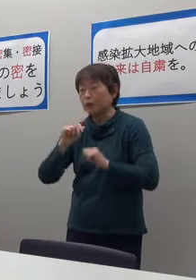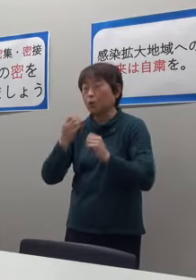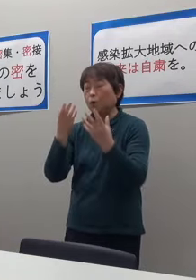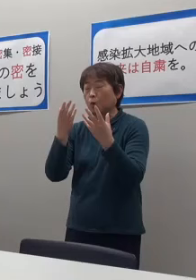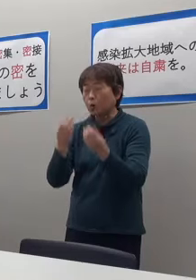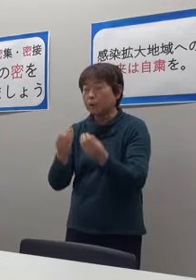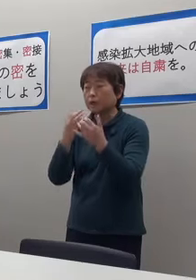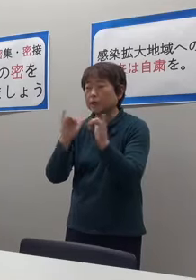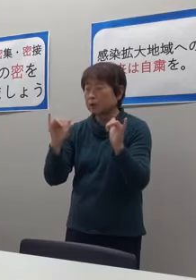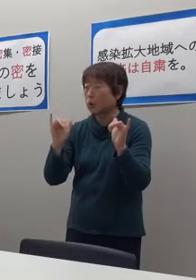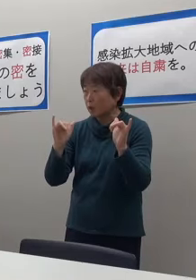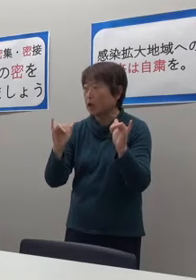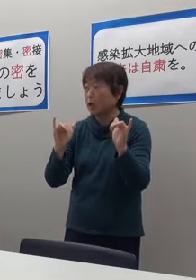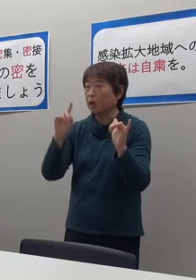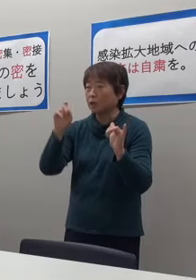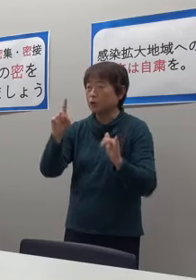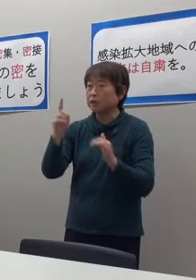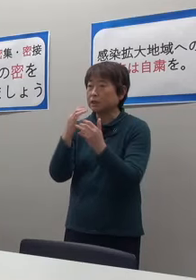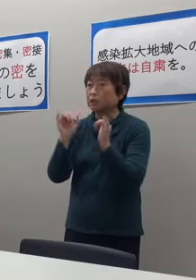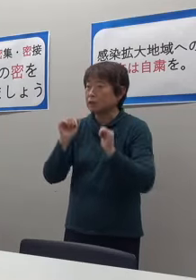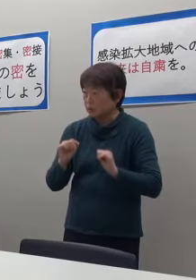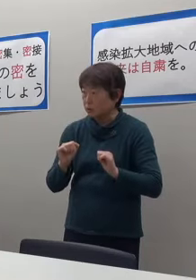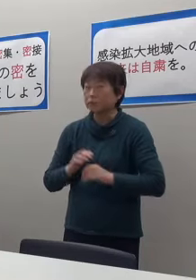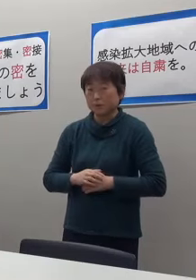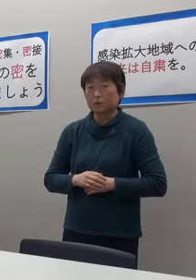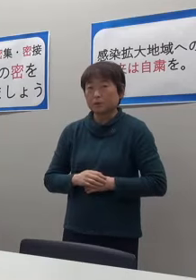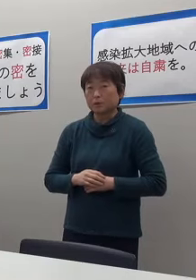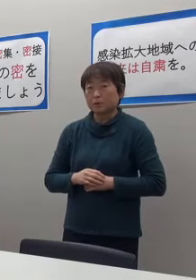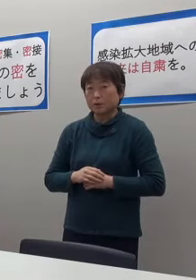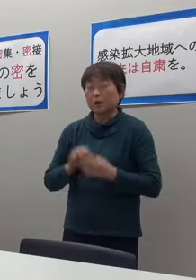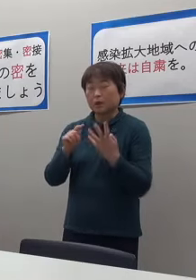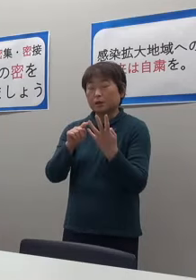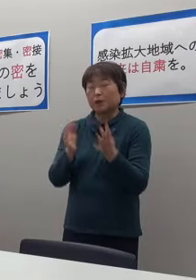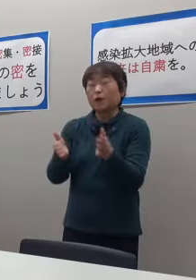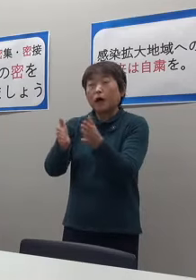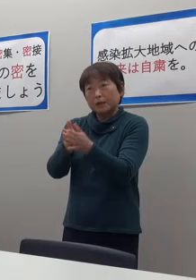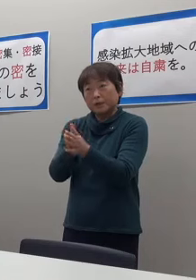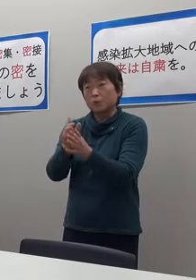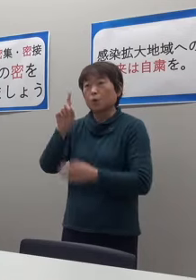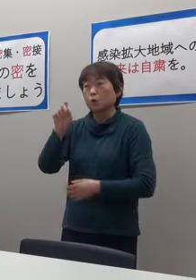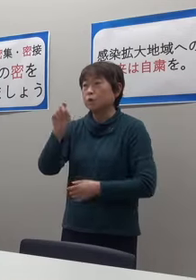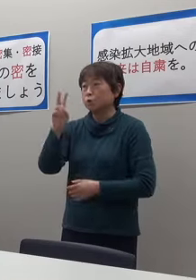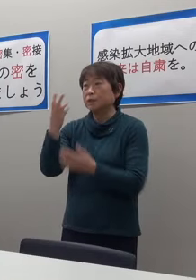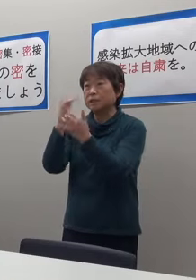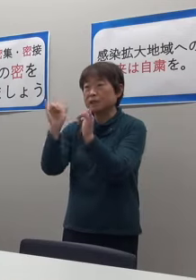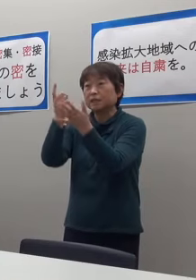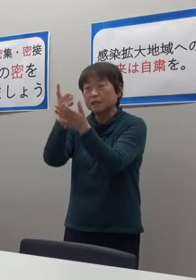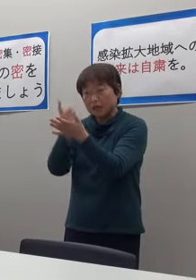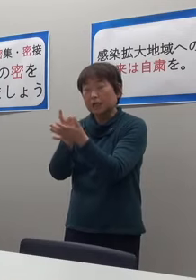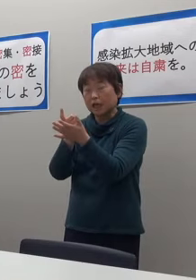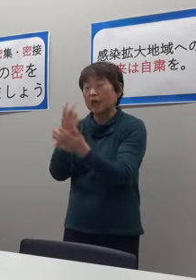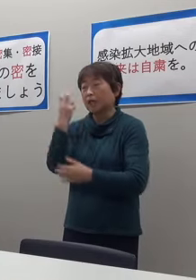すいません、 3例目の判定では12名でしょ う。そうですね、はい、 12名だけ、 そうですね、 12名だけが検査をしてる はいです